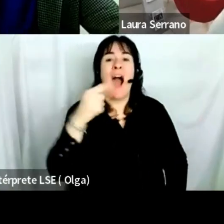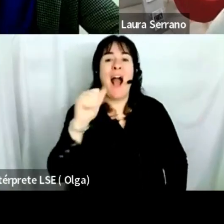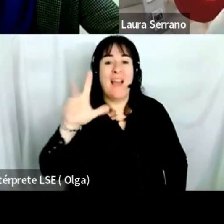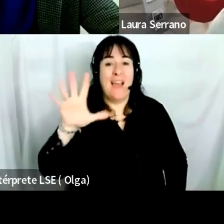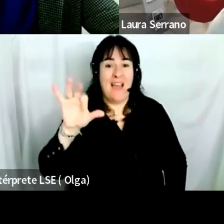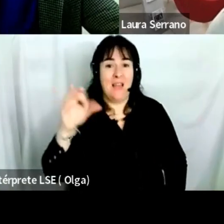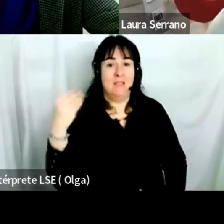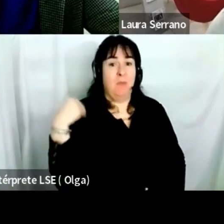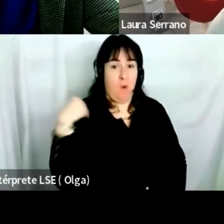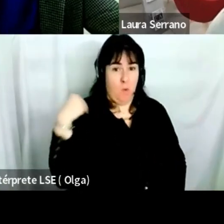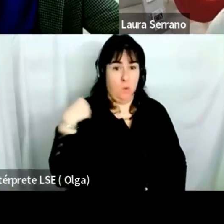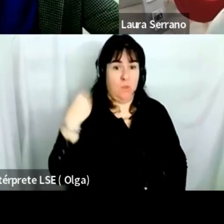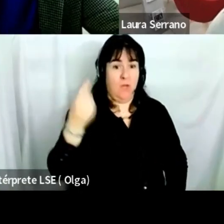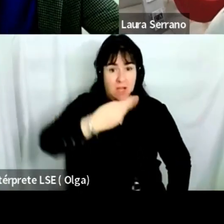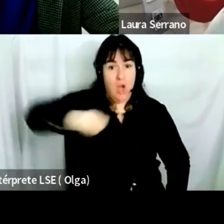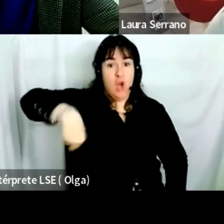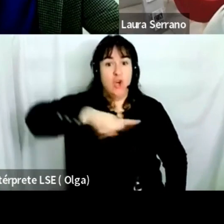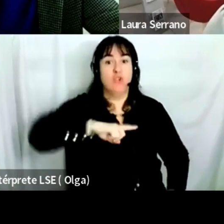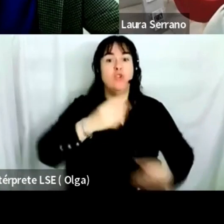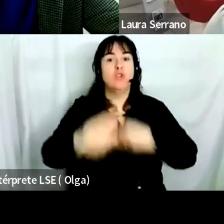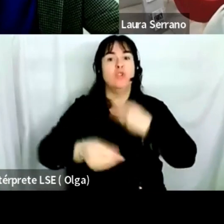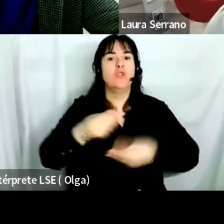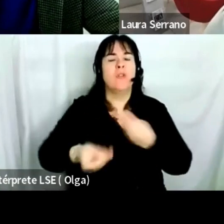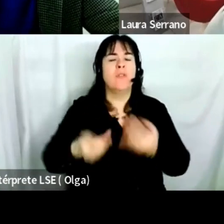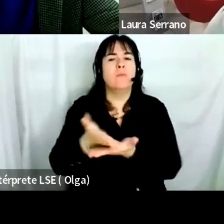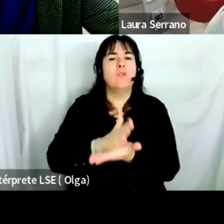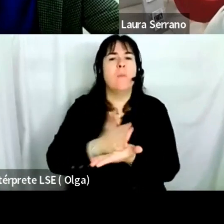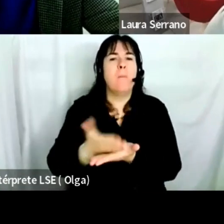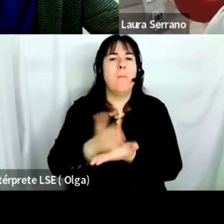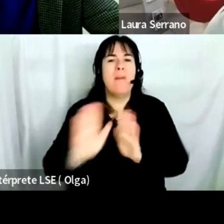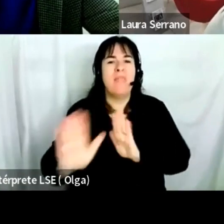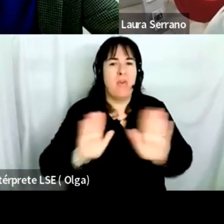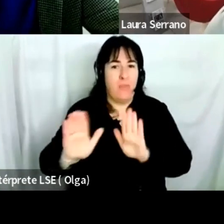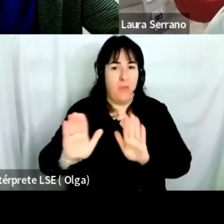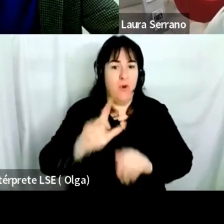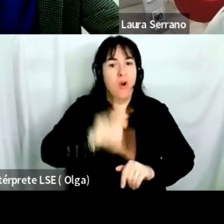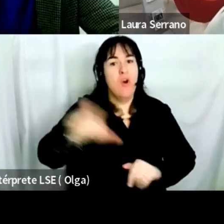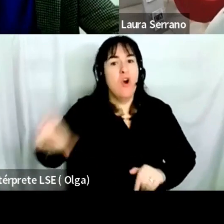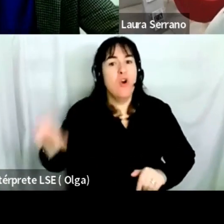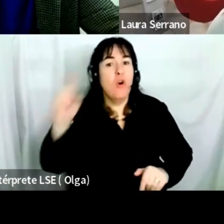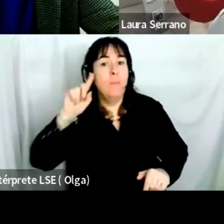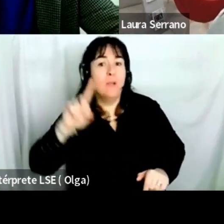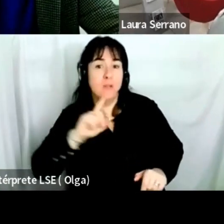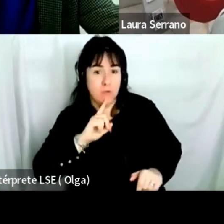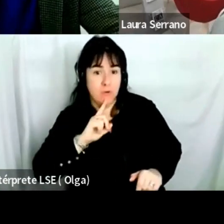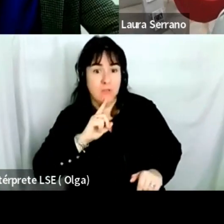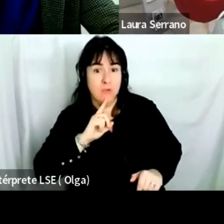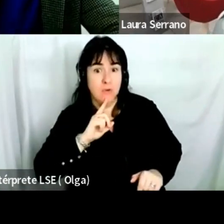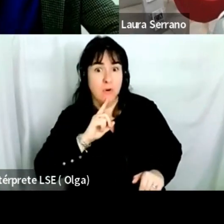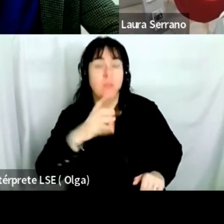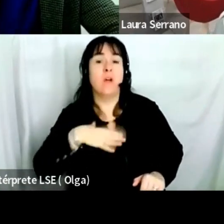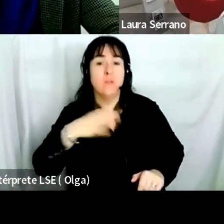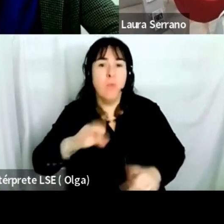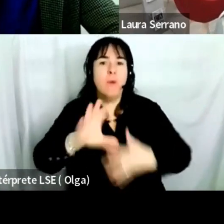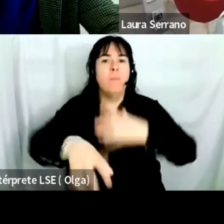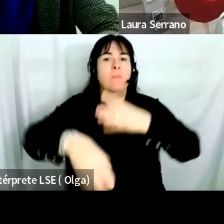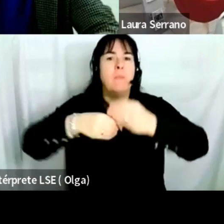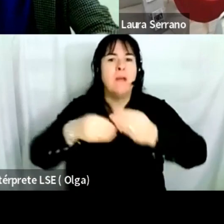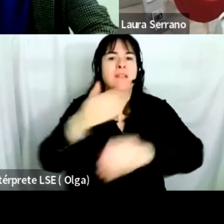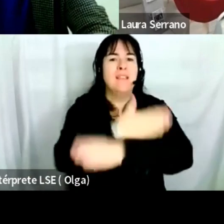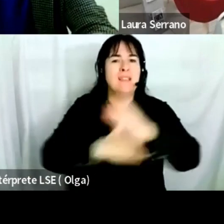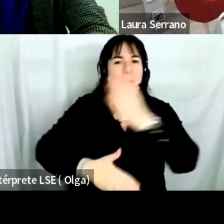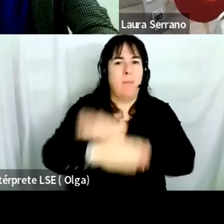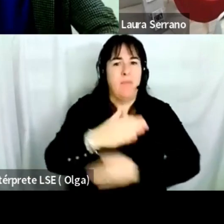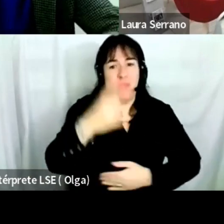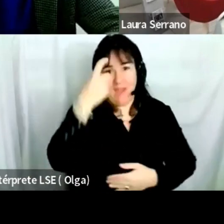si Mediaicam realiza mediaciones con personas sordas con patología dual como discapacidad intelectual, si